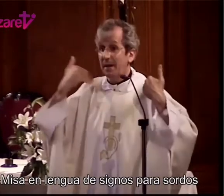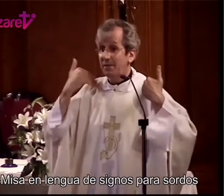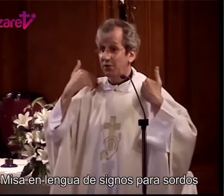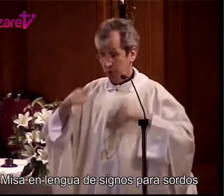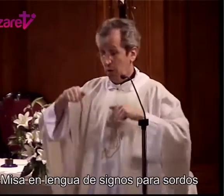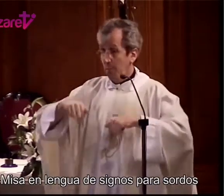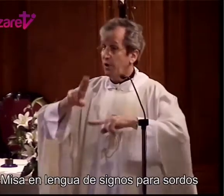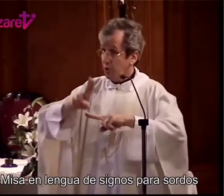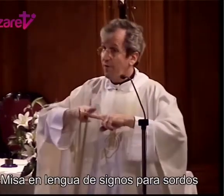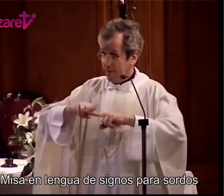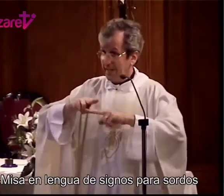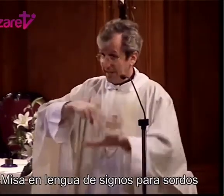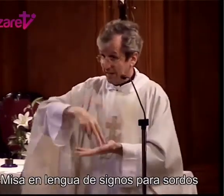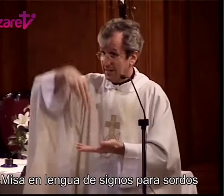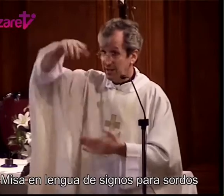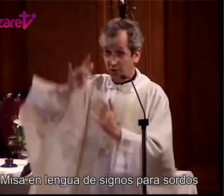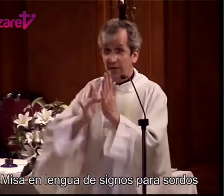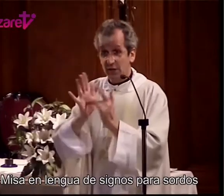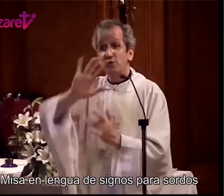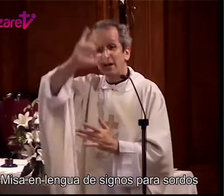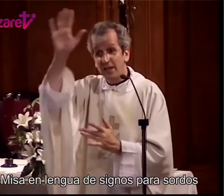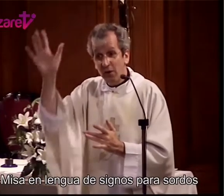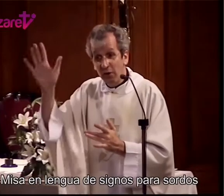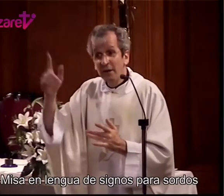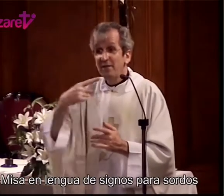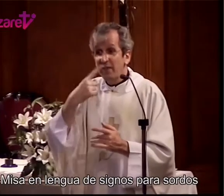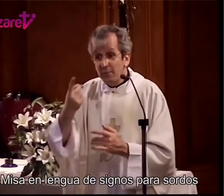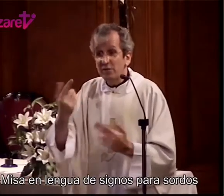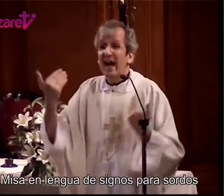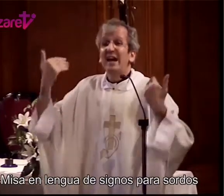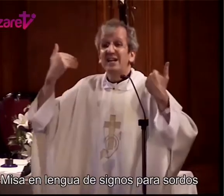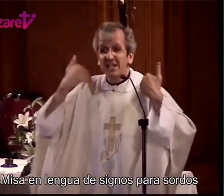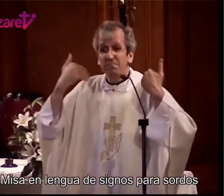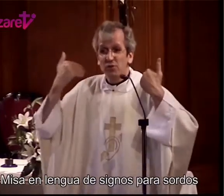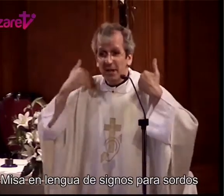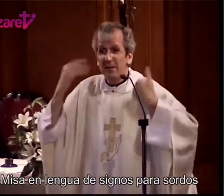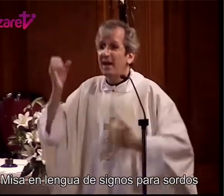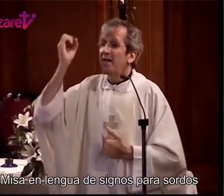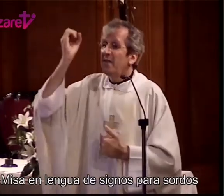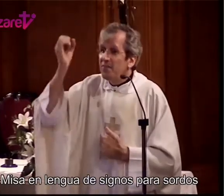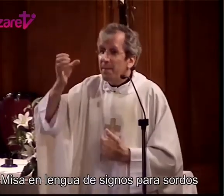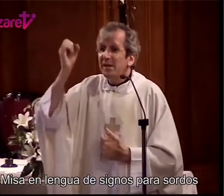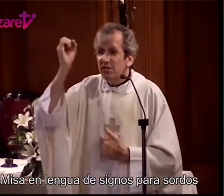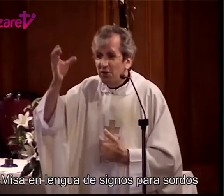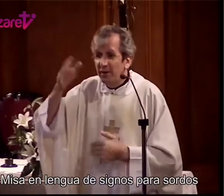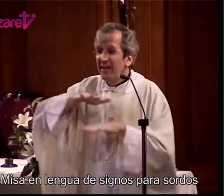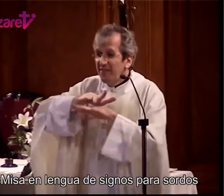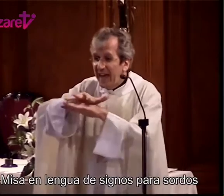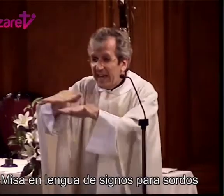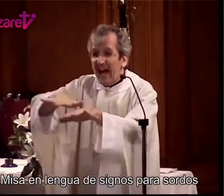misión. Por eso hoy, fiesta de la ascensión de Jesús al cielo, decimos la responsabilidad de misión, de ir a todo